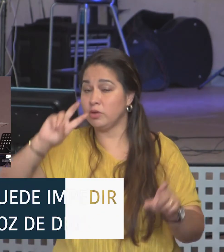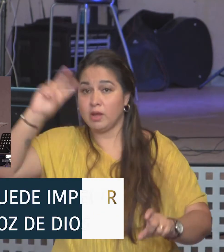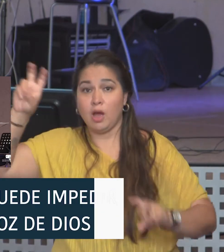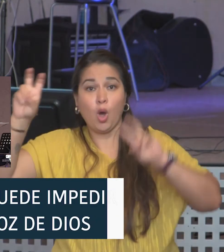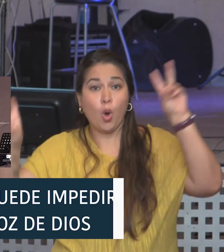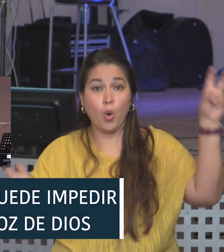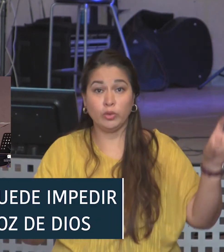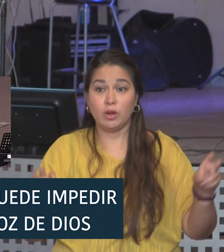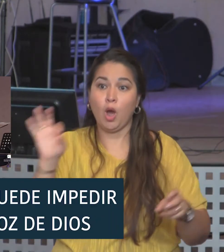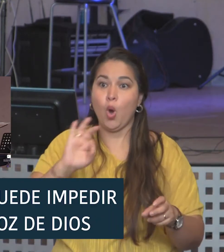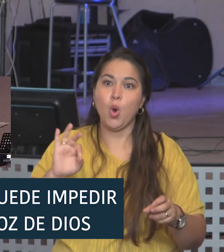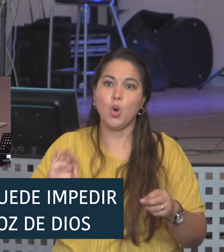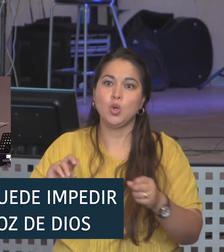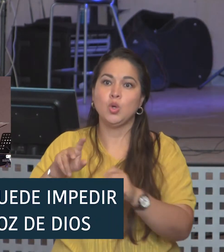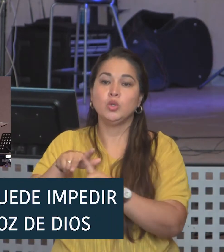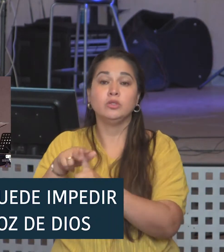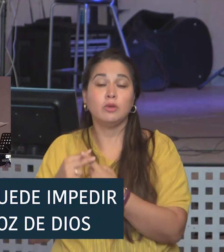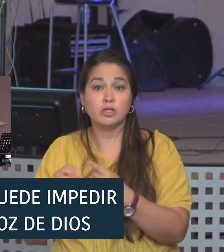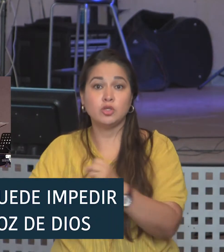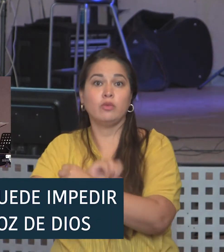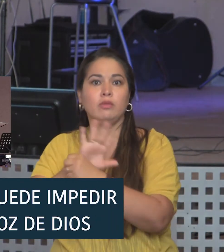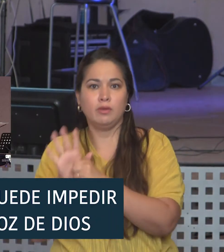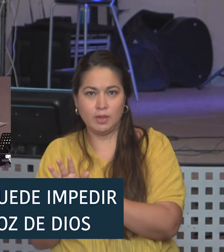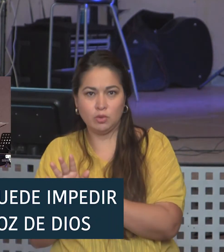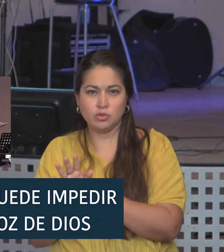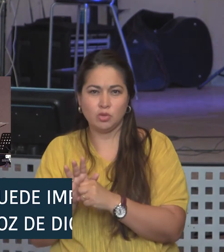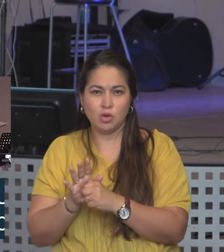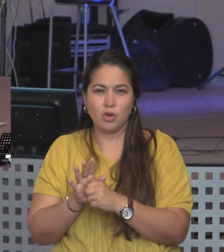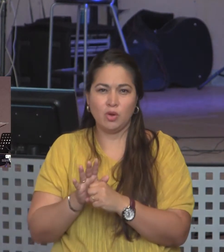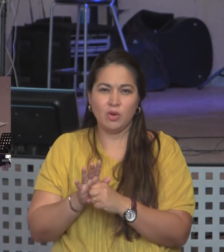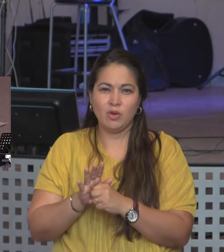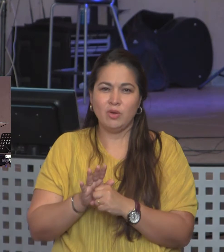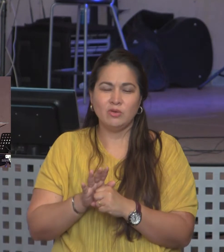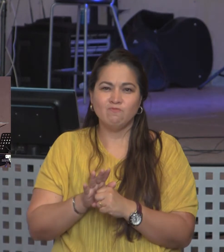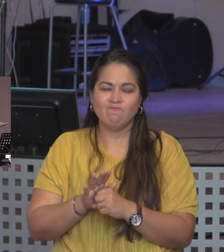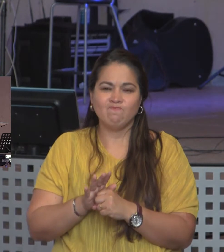Nada ni nadie que pueda impedir esa voz.